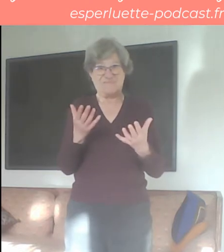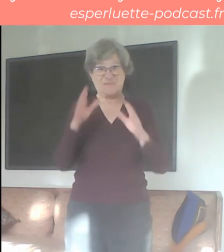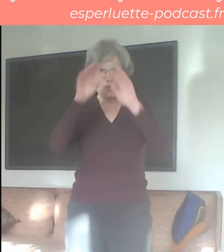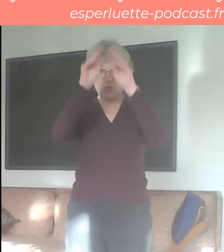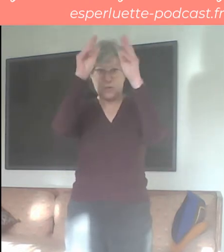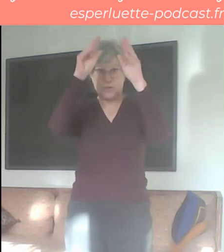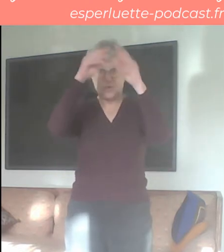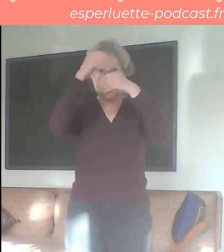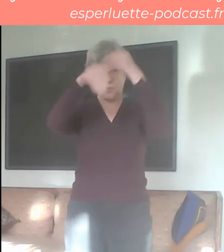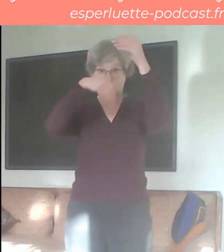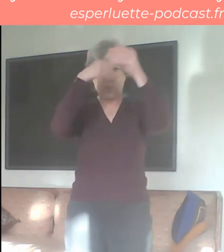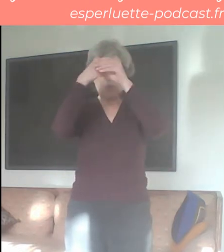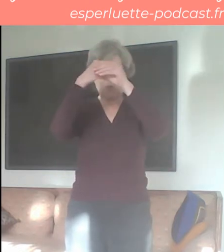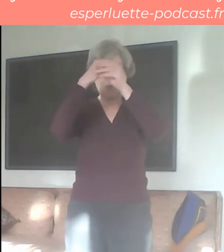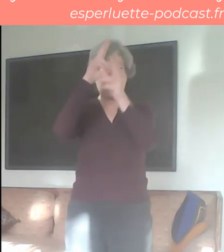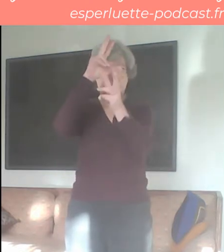bilingue déjà. Enfin, j'ai jamais joué à être sourde.